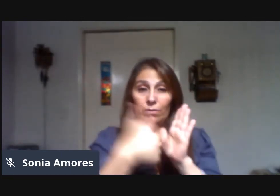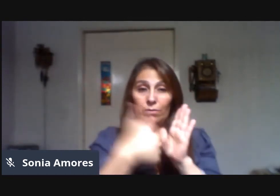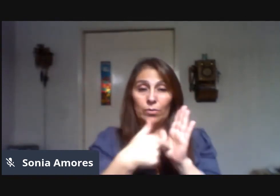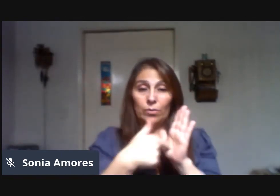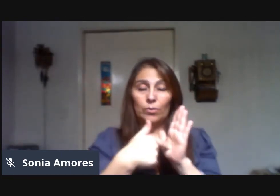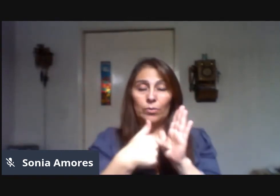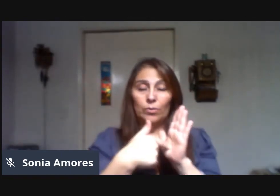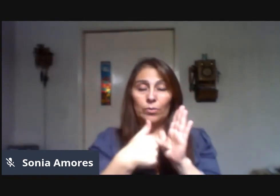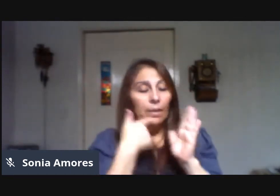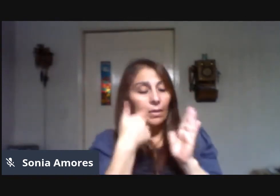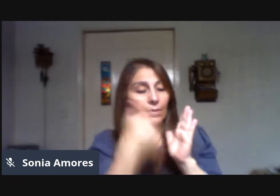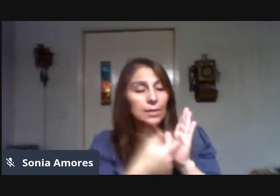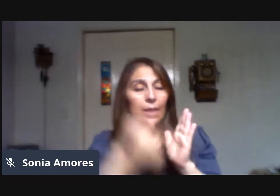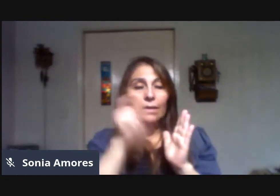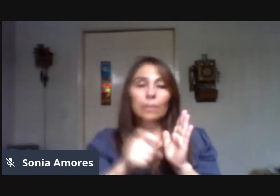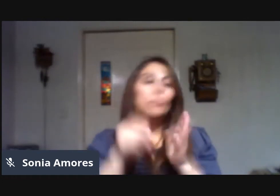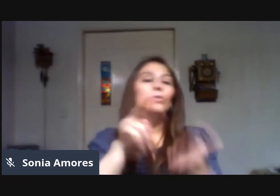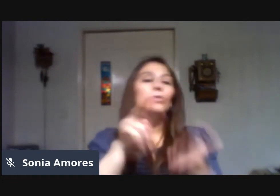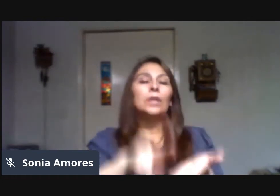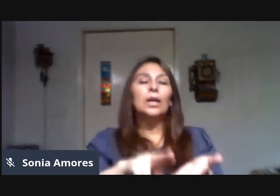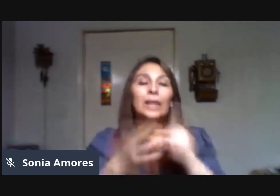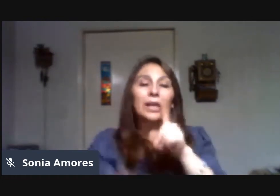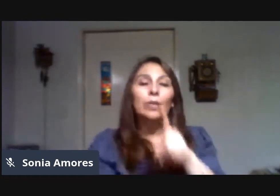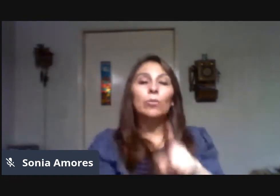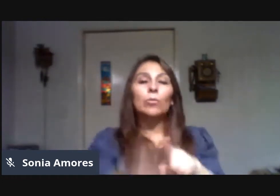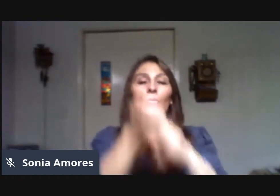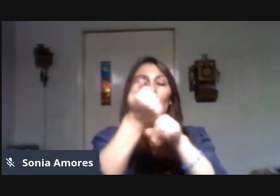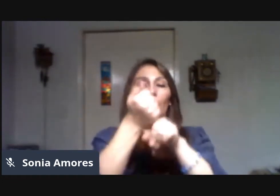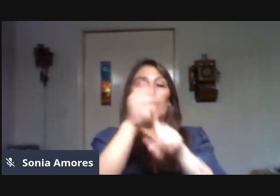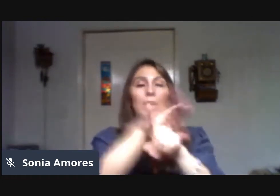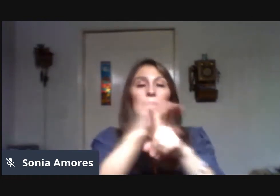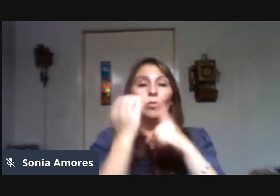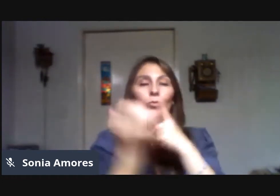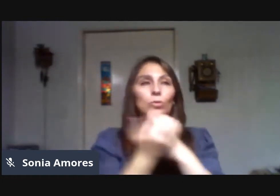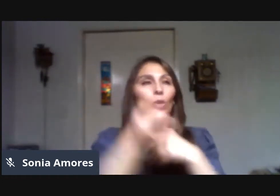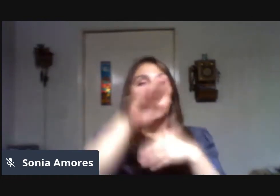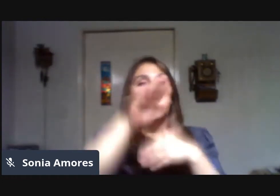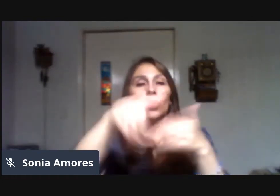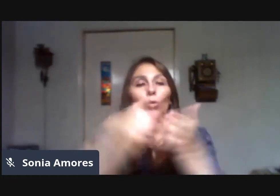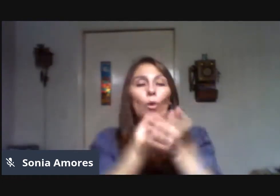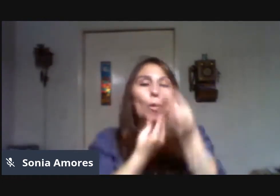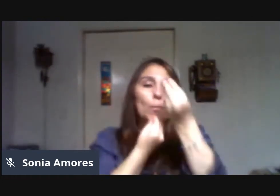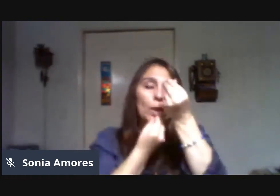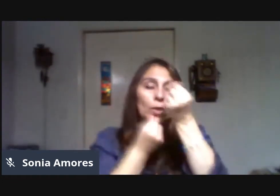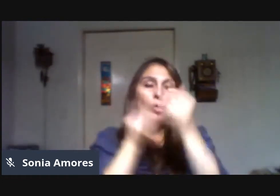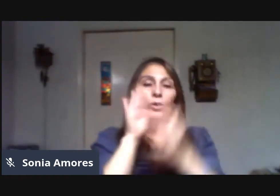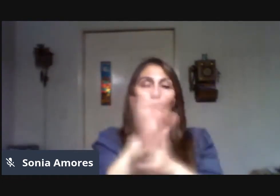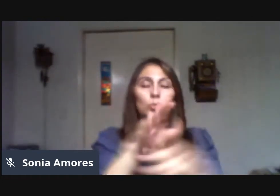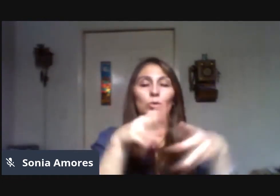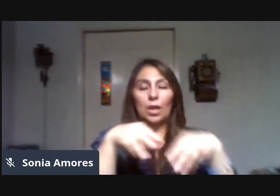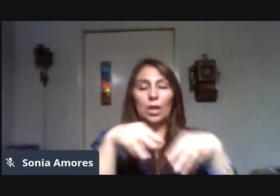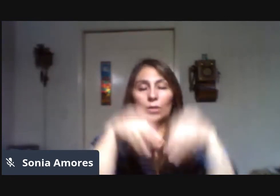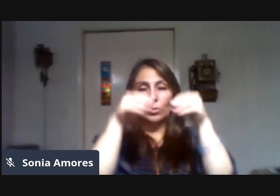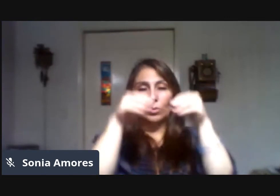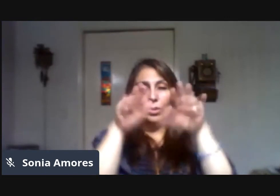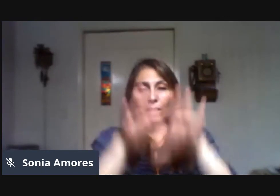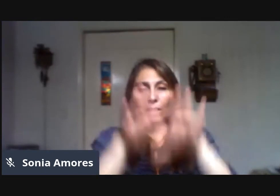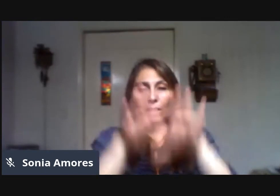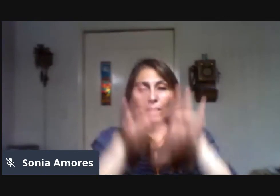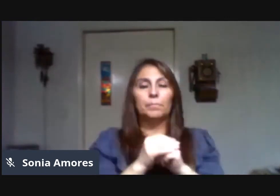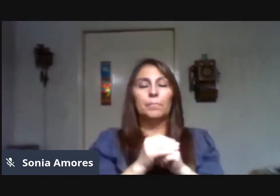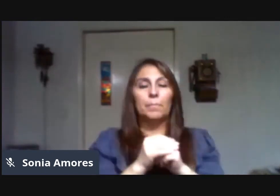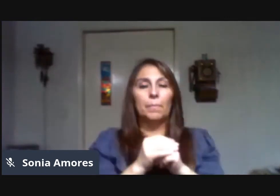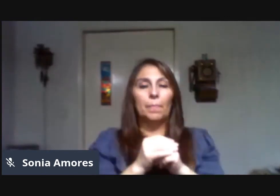la cultura los valores que deberían representar la sociedad. Como segundo elemento, digamos, caracterizado esa crisis